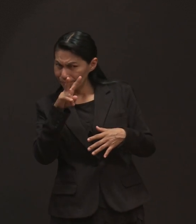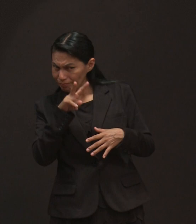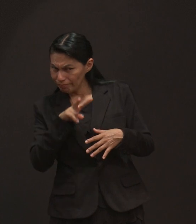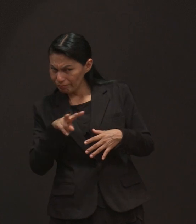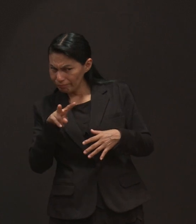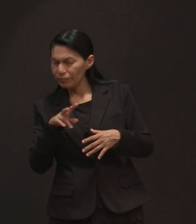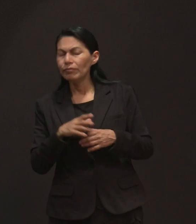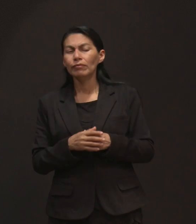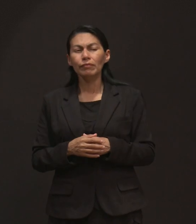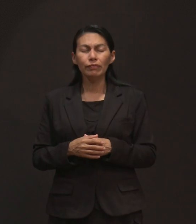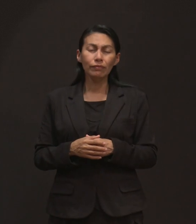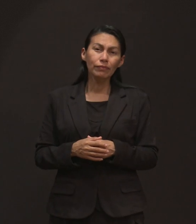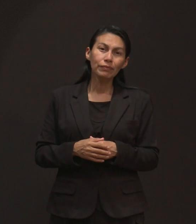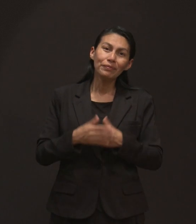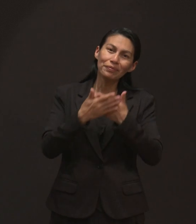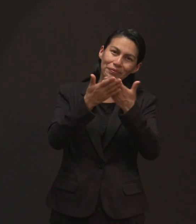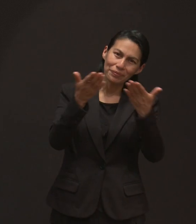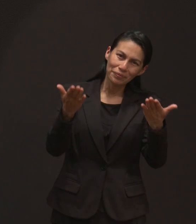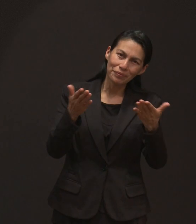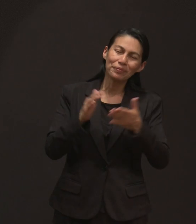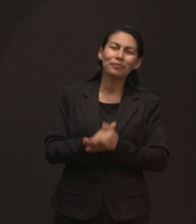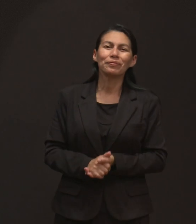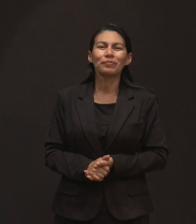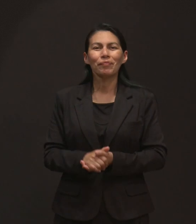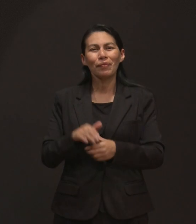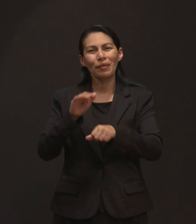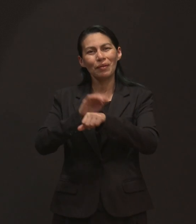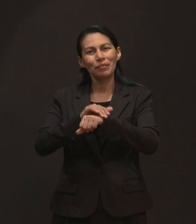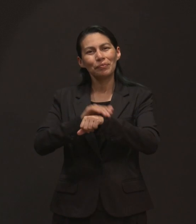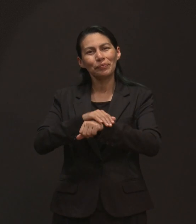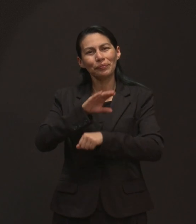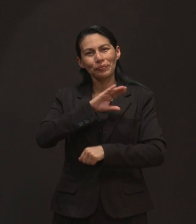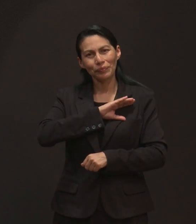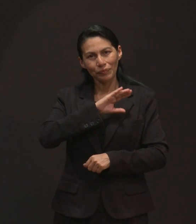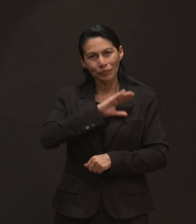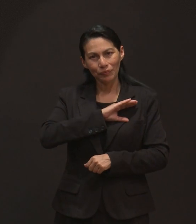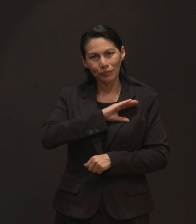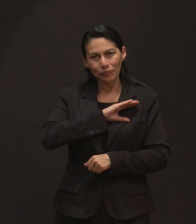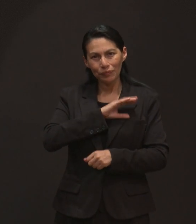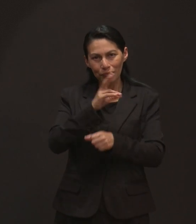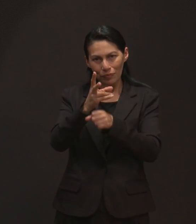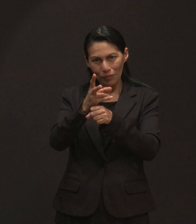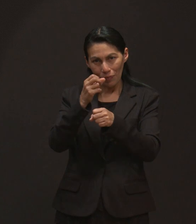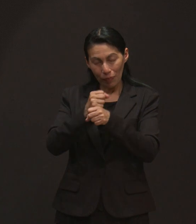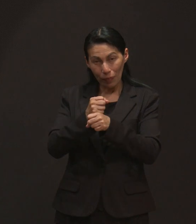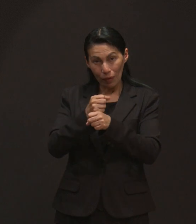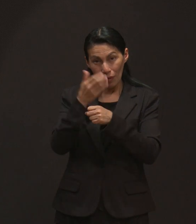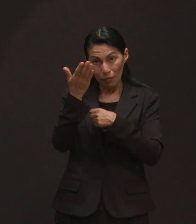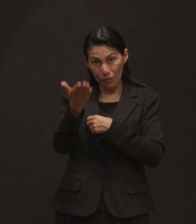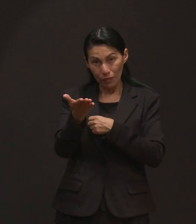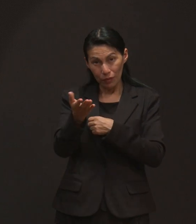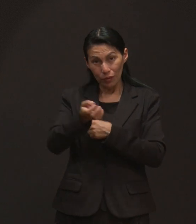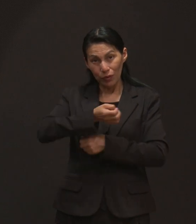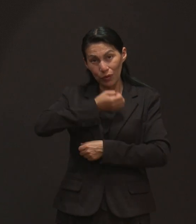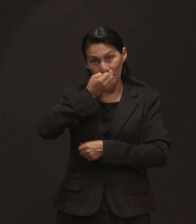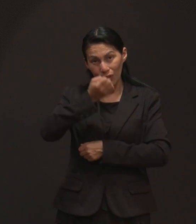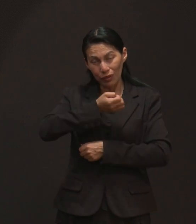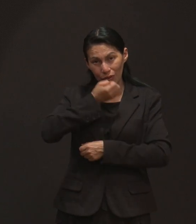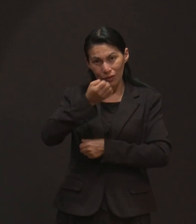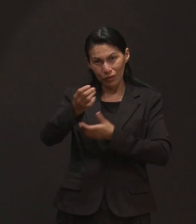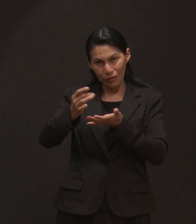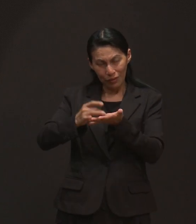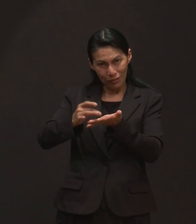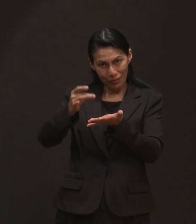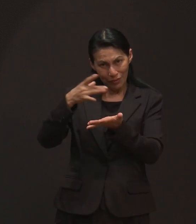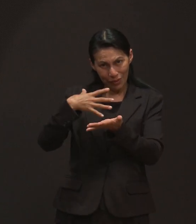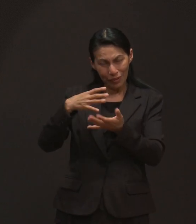¿no? Sí, eso es muy cierto. Queridos, queridas, invitamos a que envíen sus pedidos de oración. En